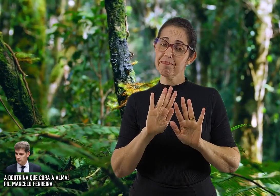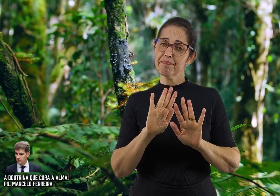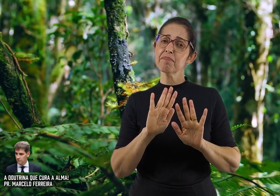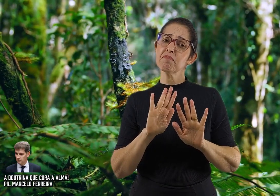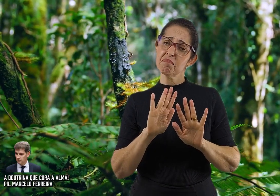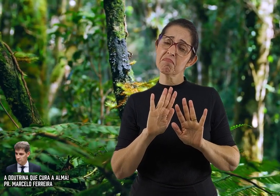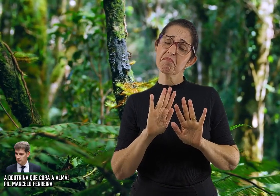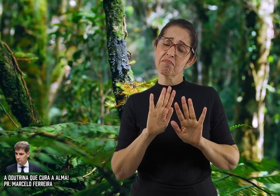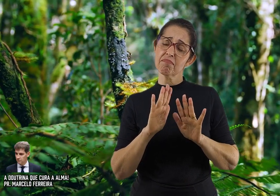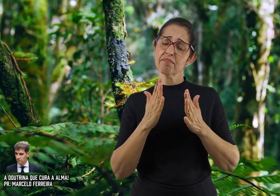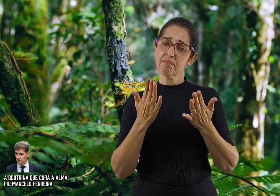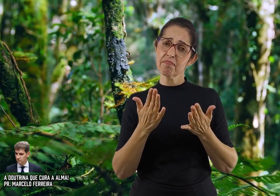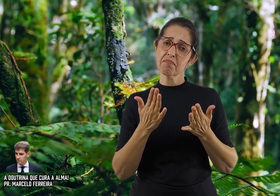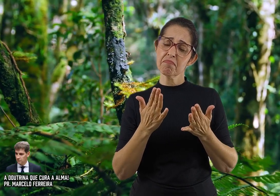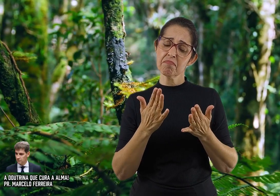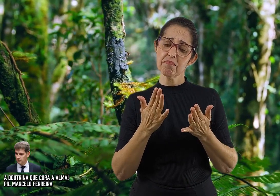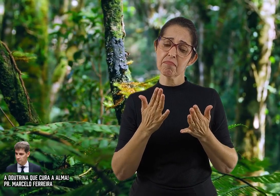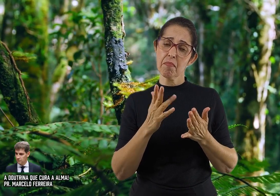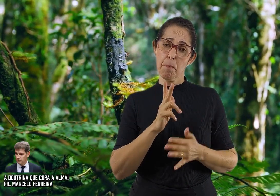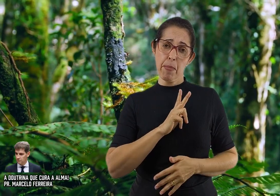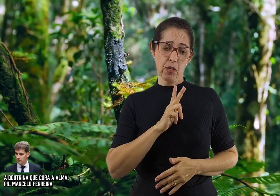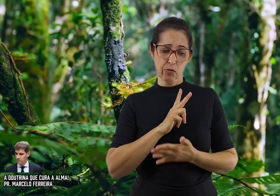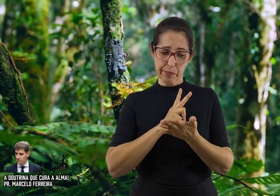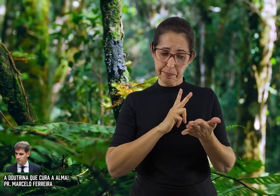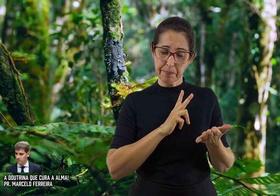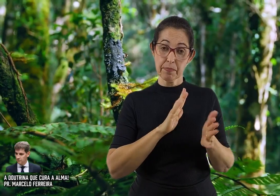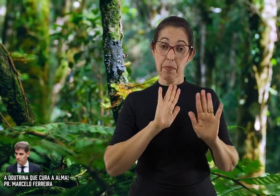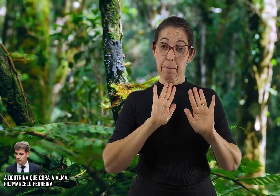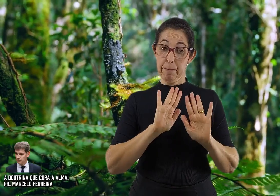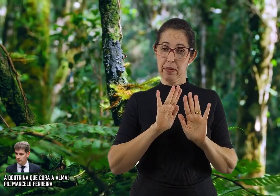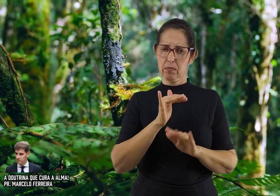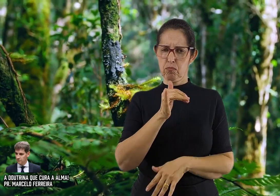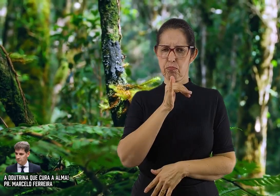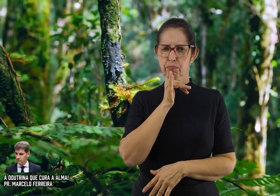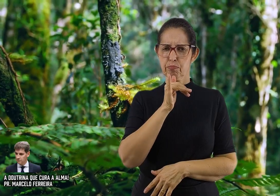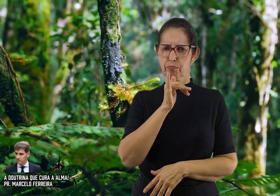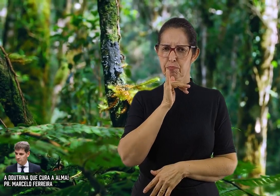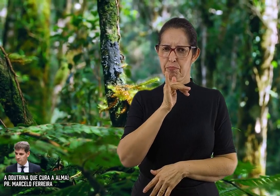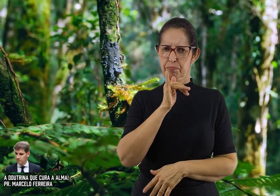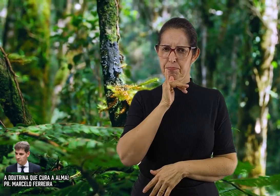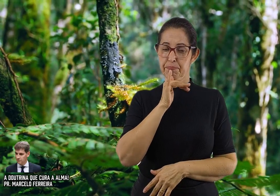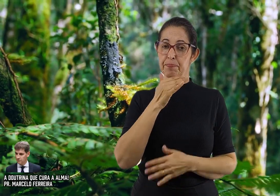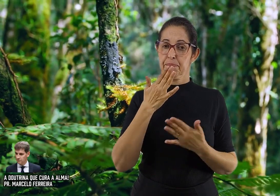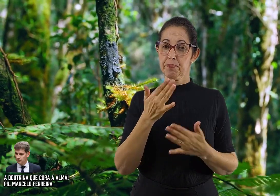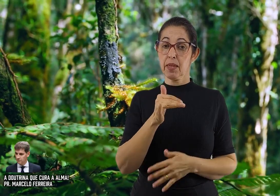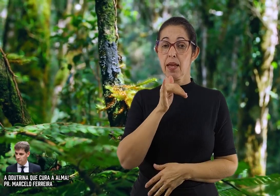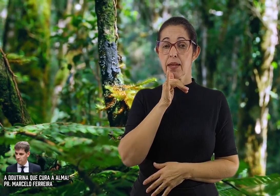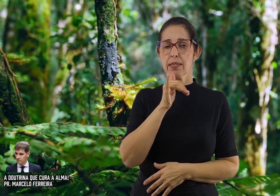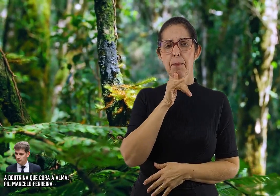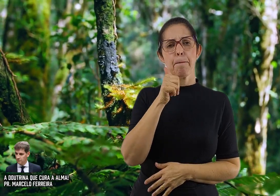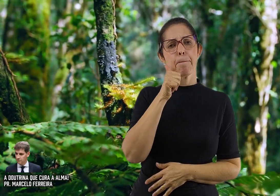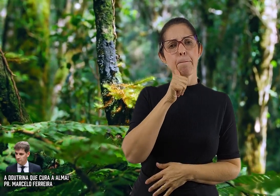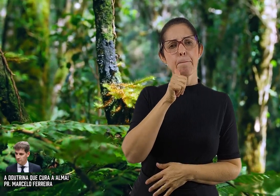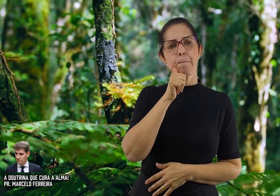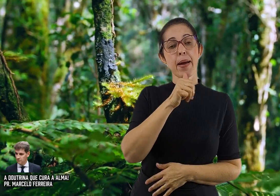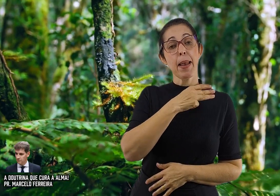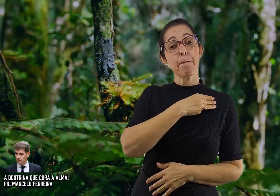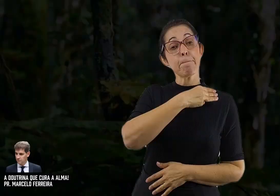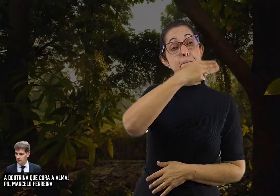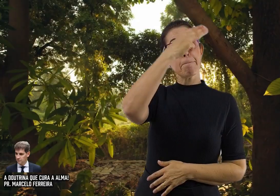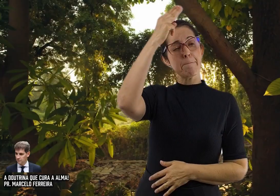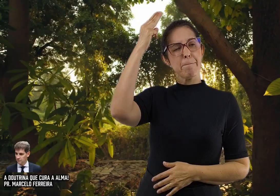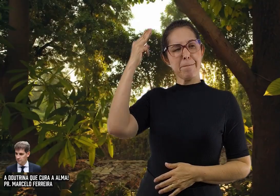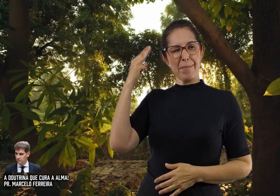tem o seu amor e o seu projeto. Mas eu vou dar um exemplo aqui. Maria, né, a mãe de Jesus,